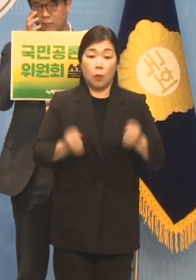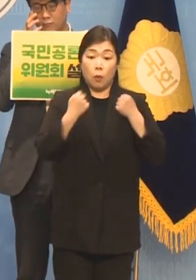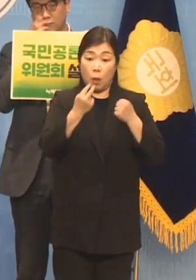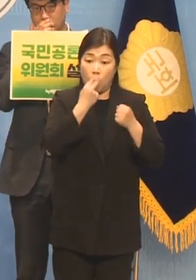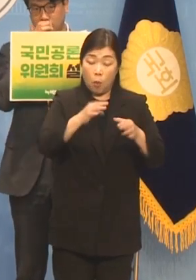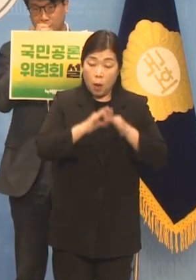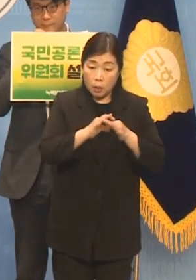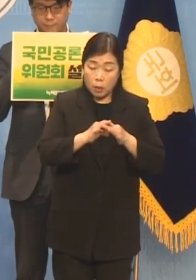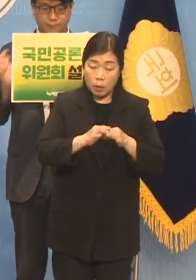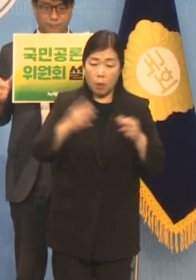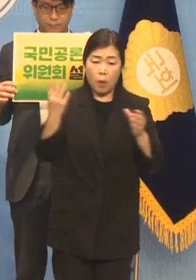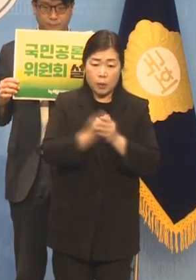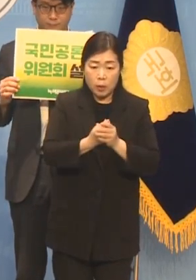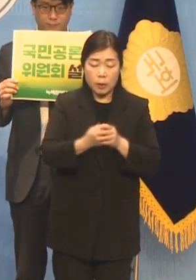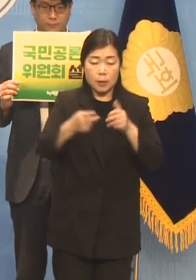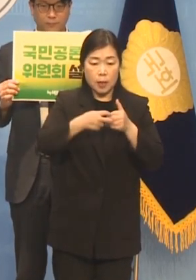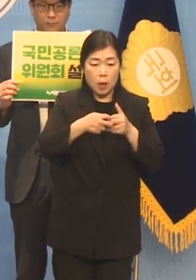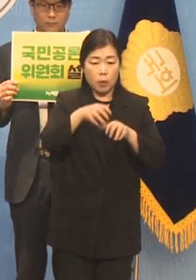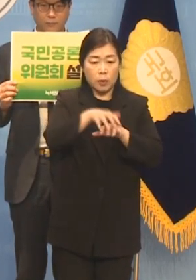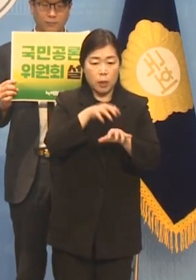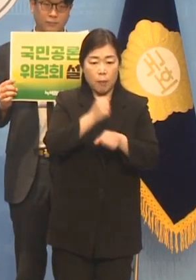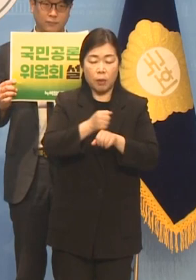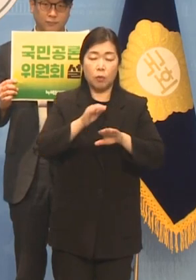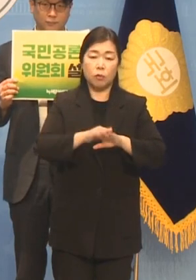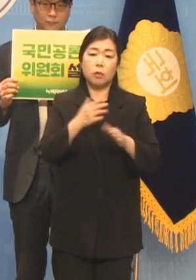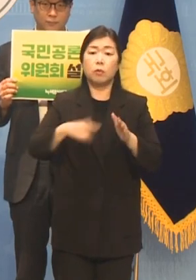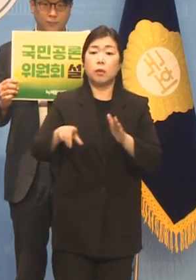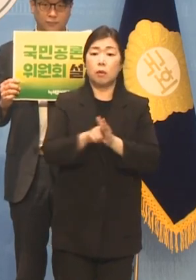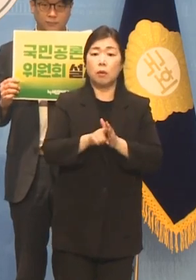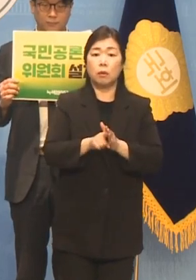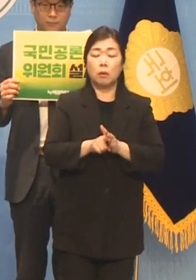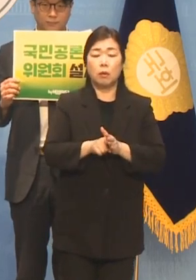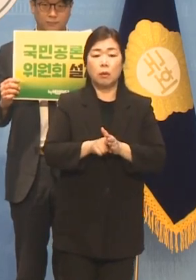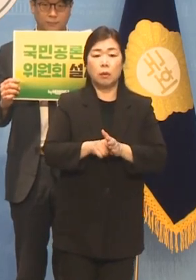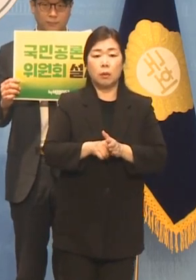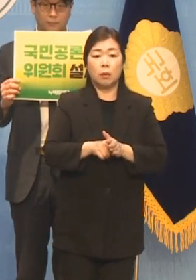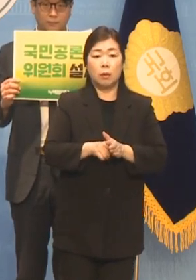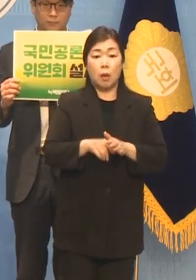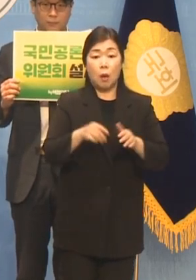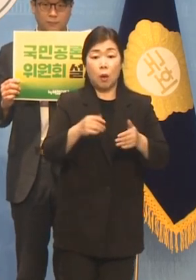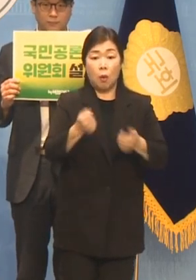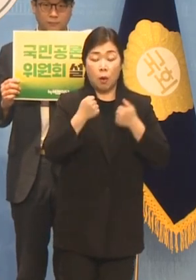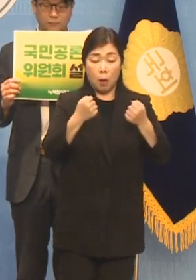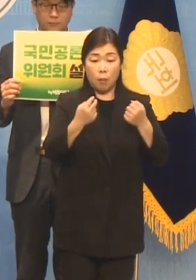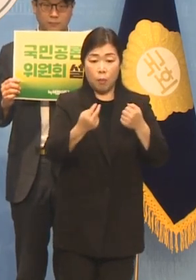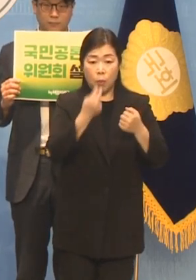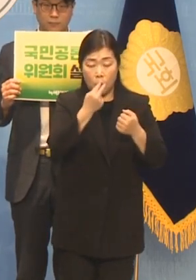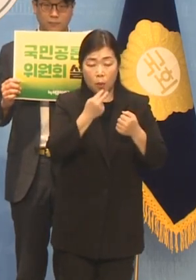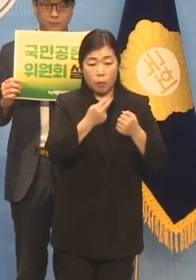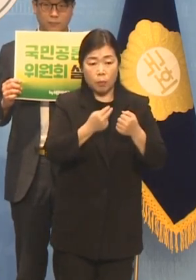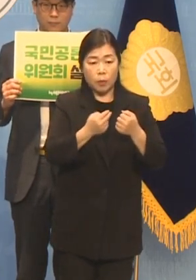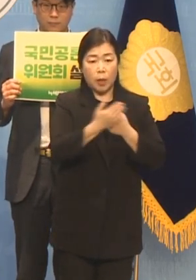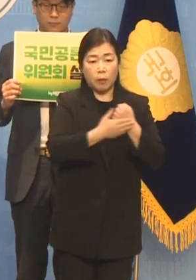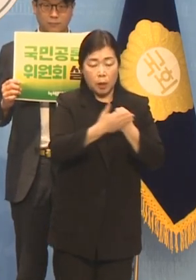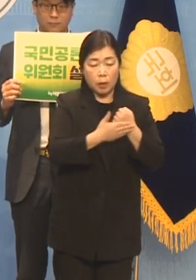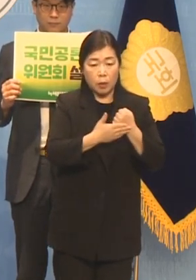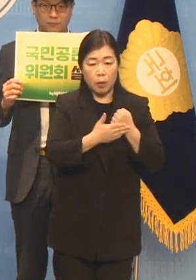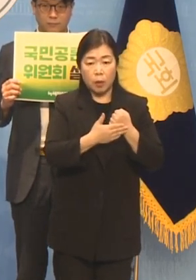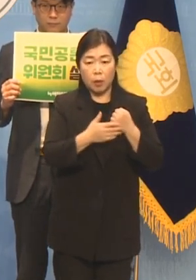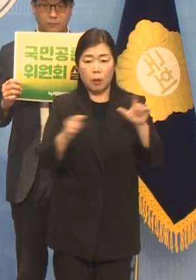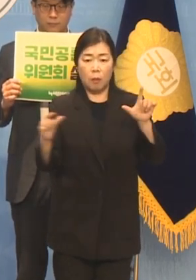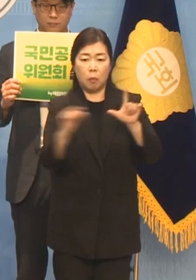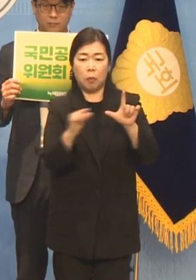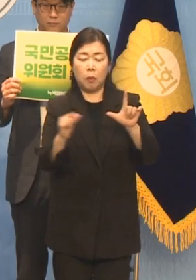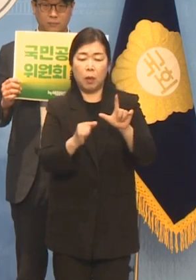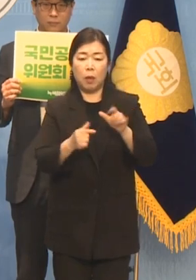건강보험의 완결적 진료 체계를 갖추기 위해서는 급여 항목에 비급여 항목을 끼워